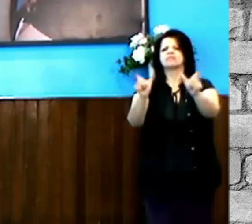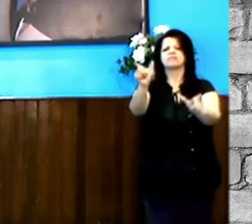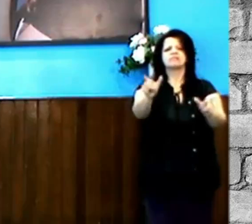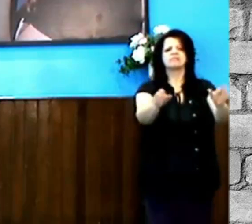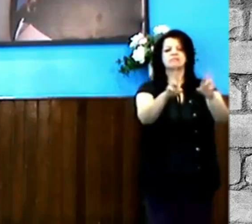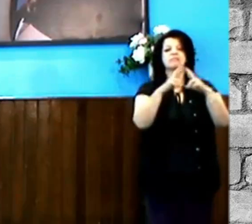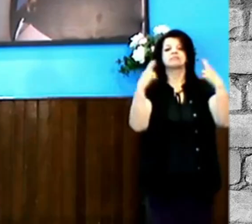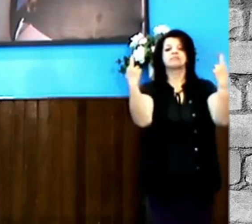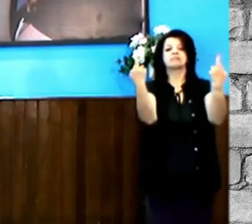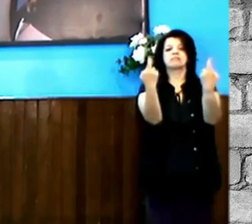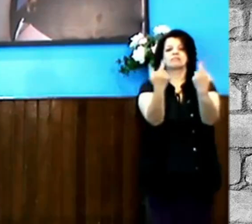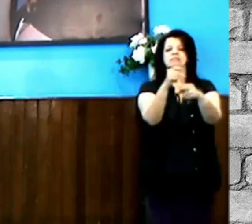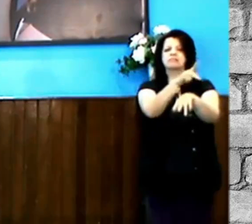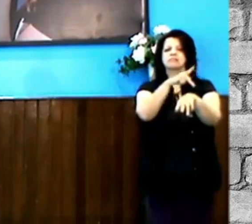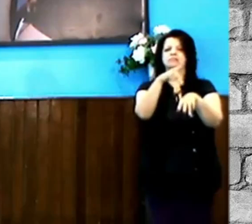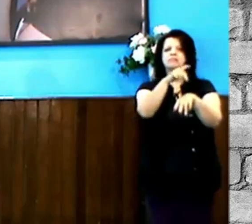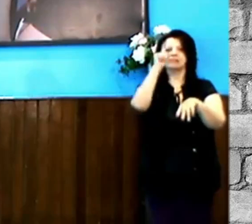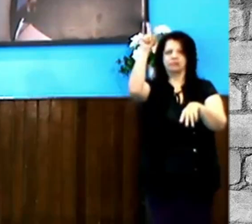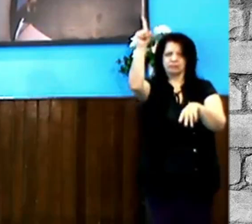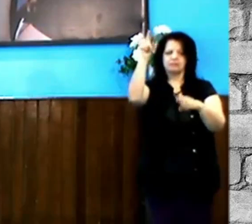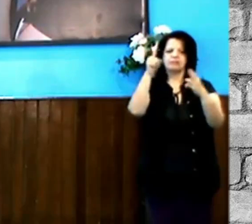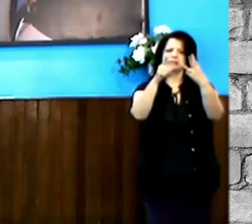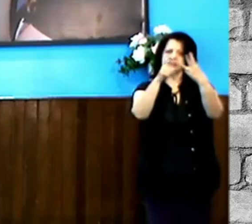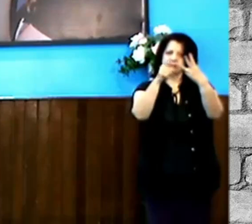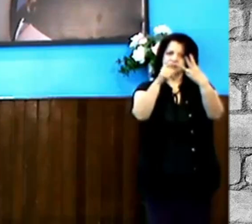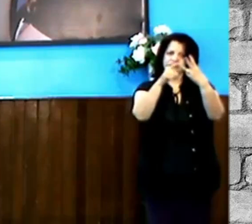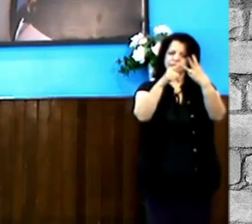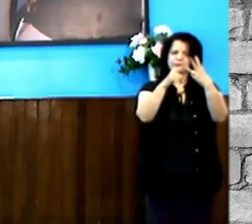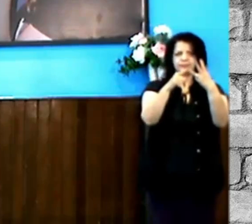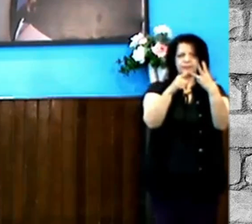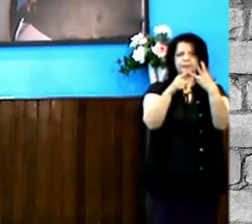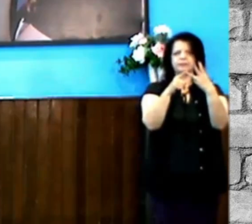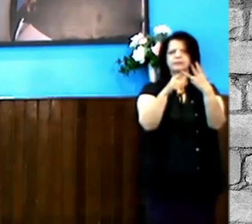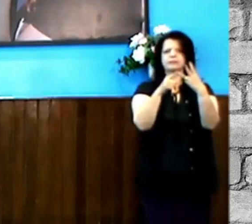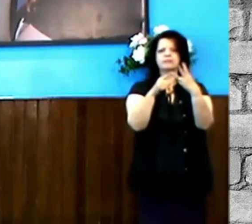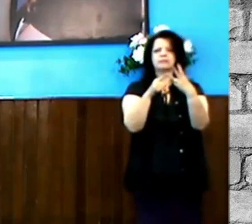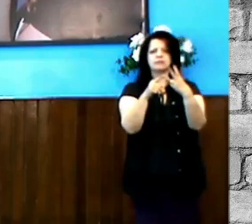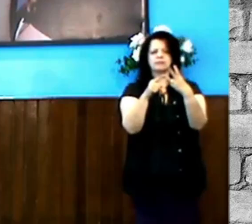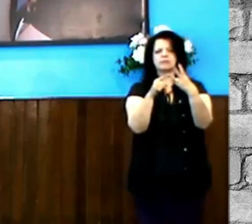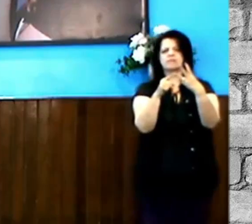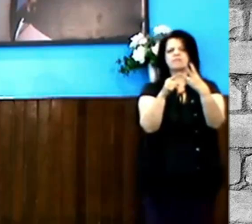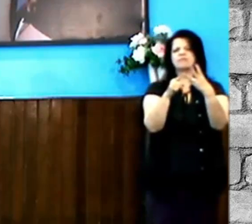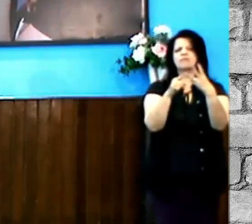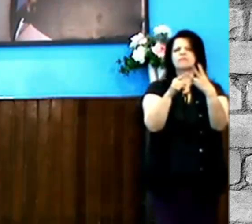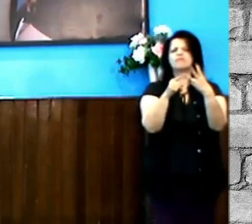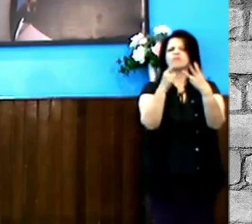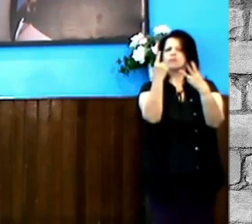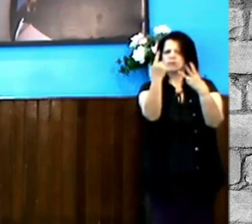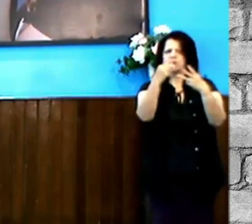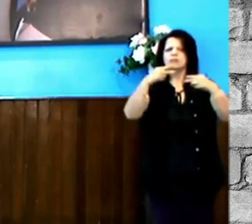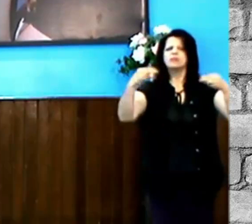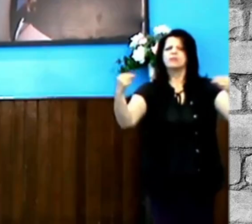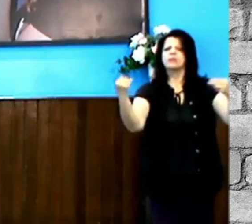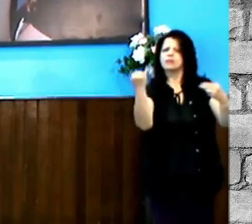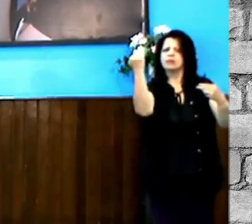de Deus se reúne. Eu vou falar disso aqui. Finalmente, em terceiro lugar, eu quero falar sobre um dos aspectos da adoração, que